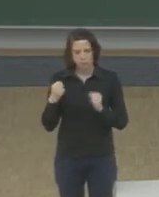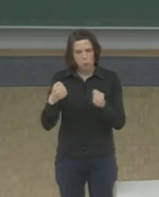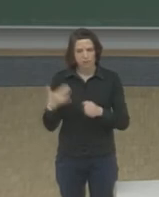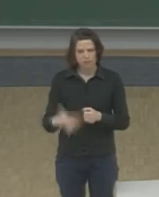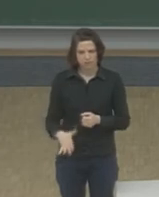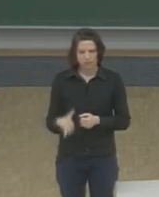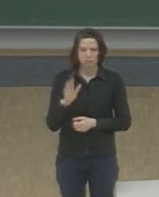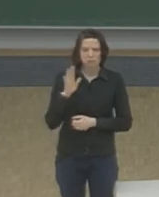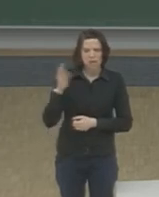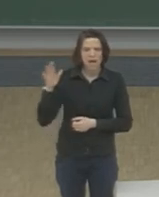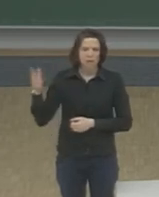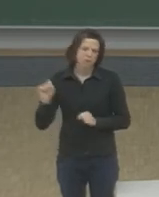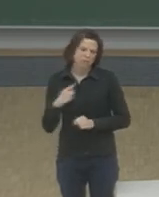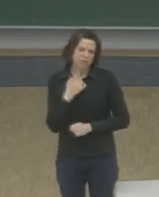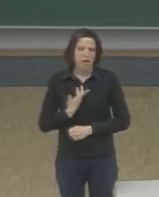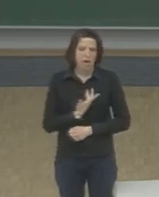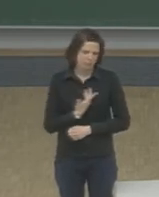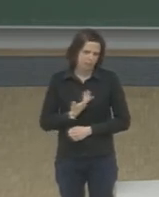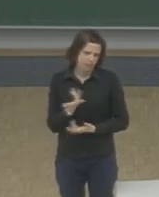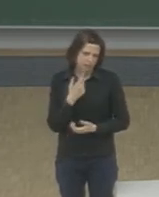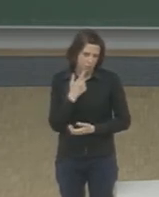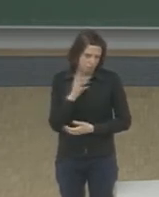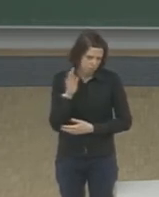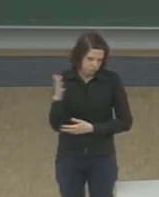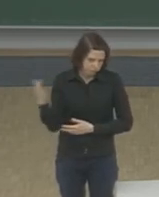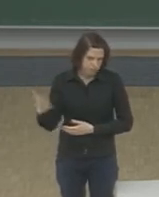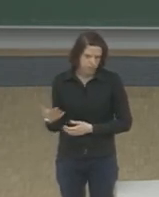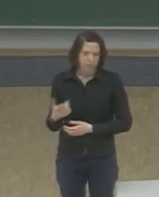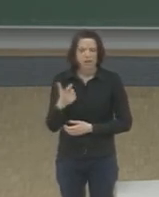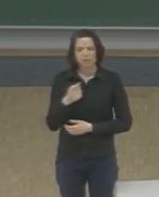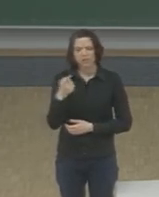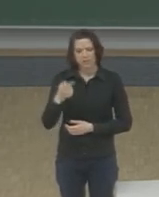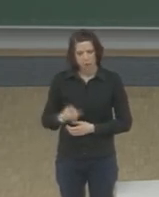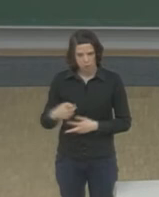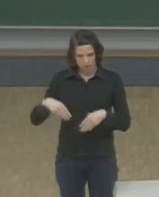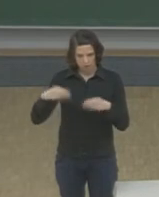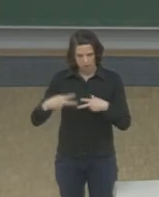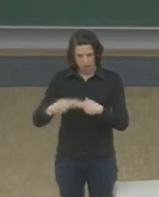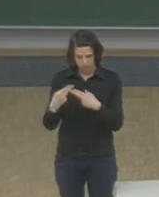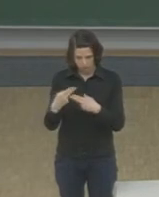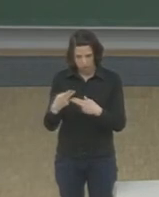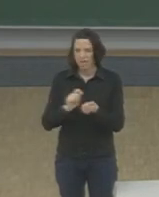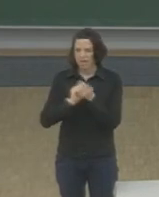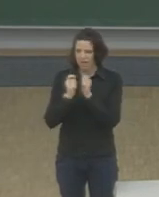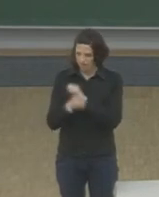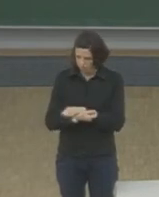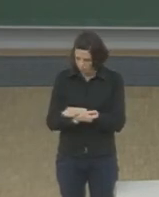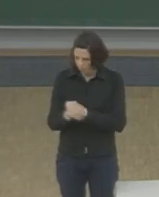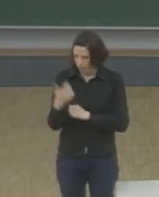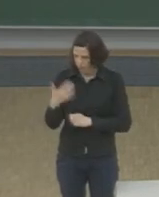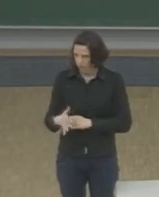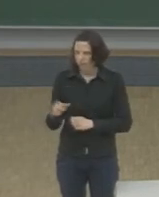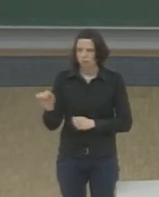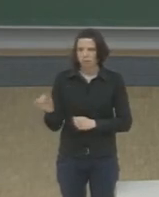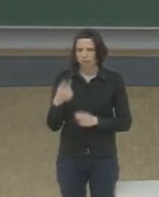Erfolge wahrscheinlich eher als ambivalent einzuordnen sind. Zu Beginn des 20. Jahrhunderts die Meraner Reformen, denen verdanken wir vor